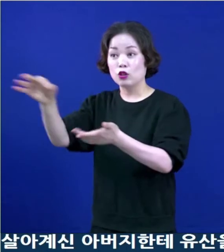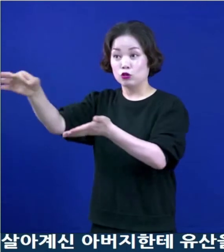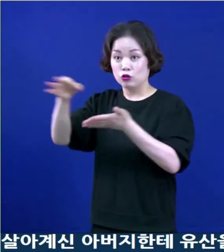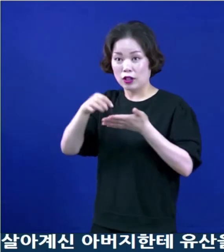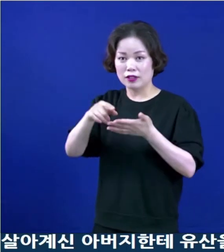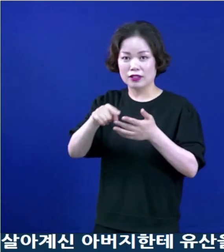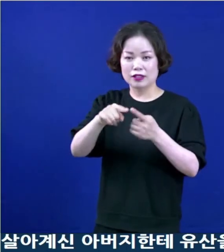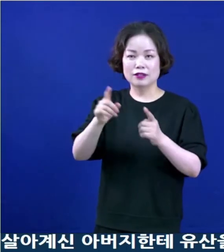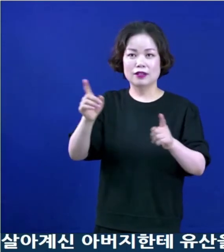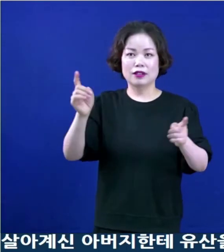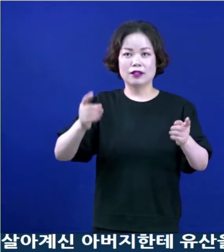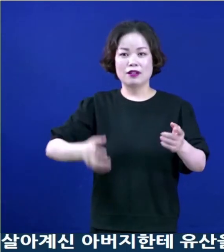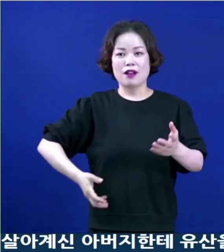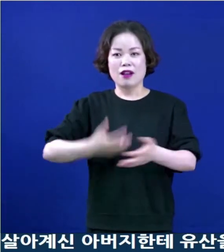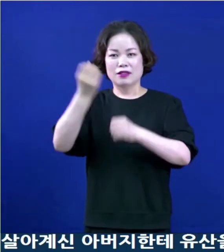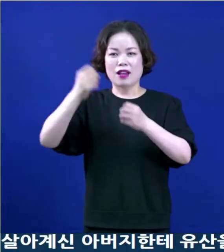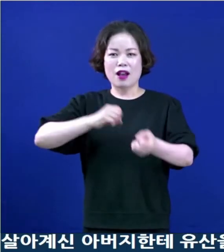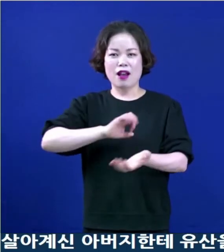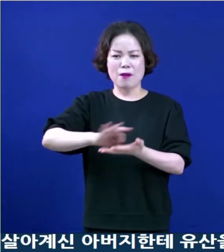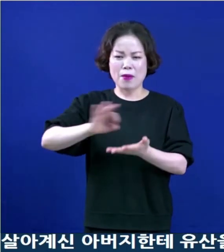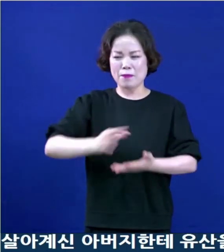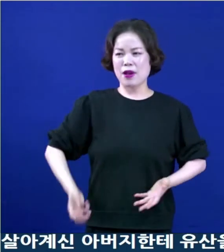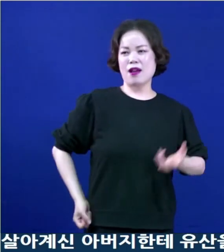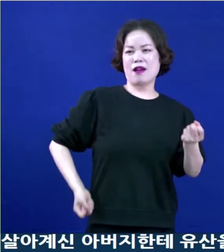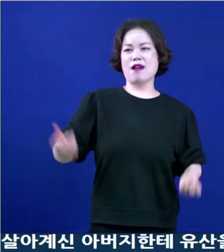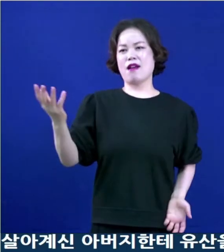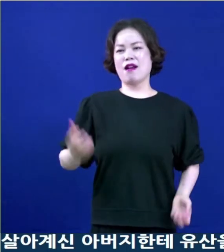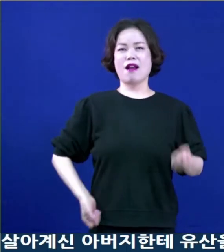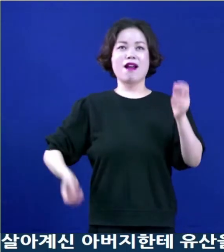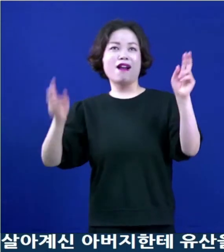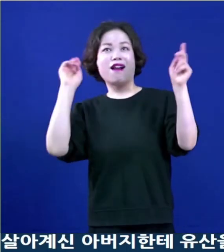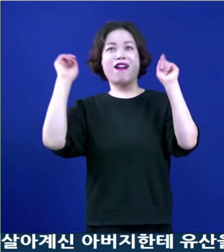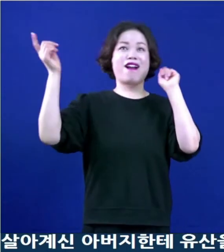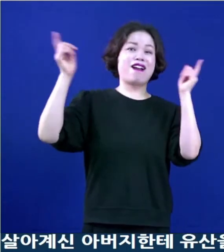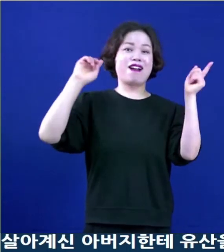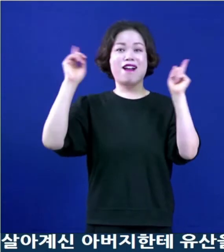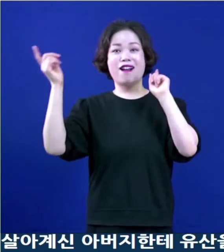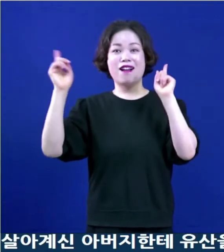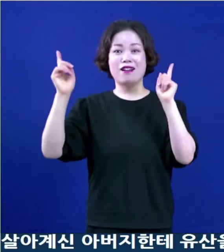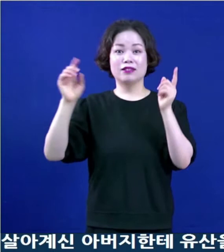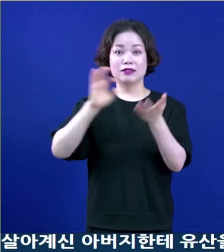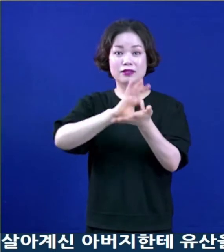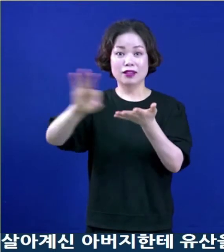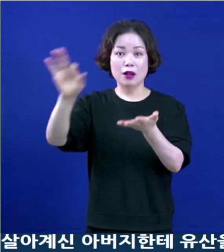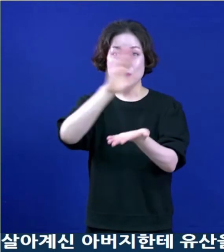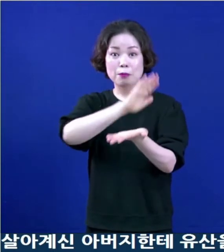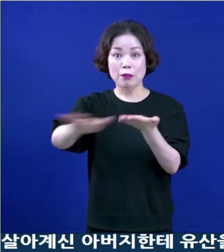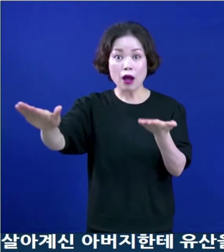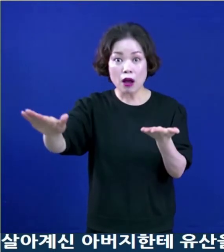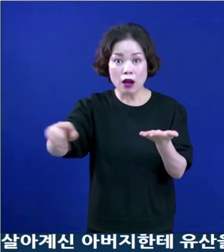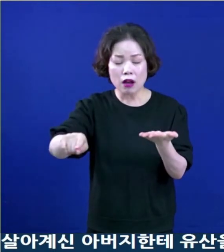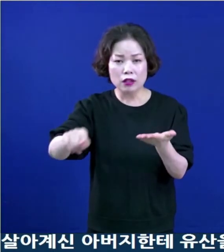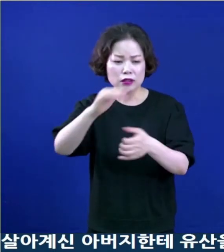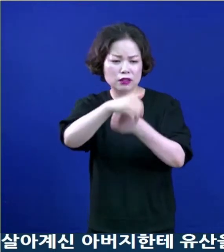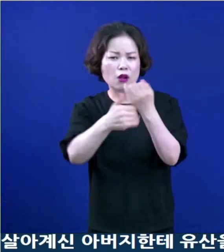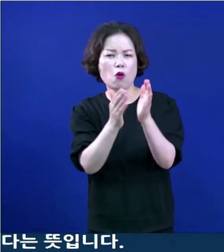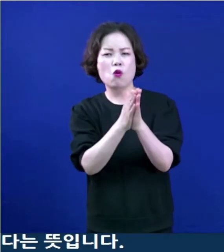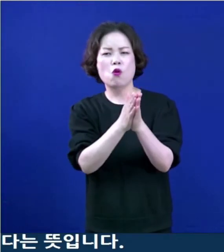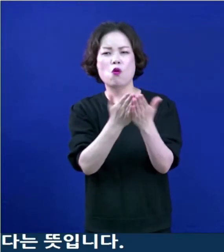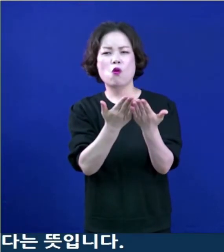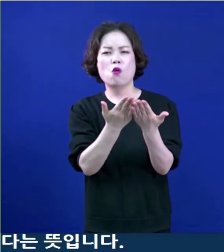가서 다 허랑방탕 탕진을 해버렸습니다. 그런데 성경에는